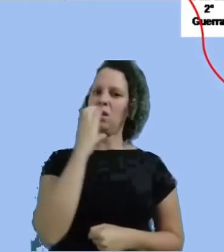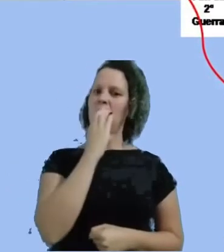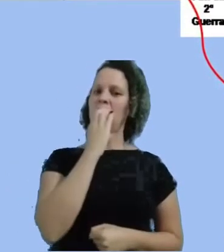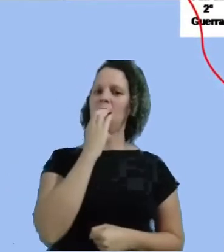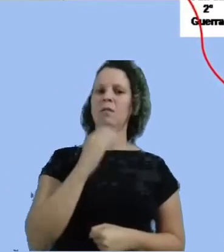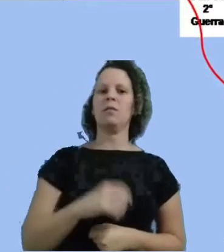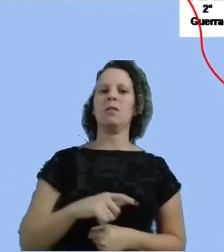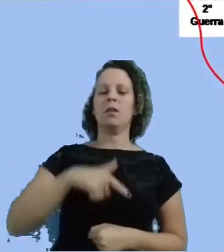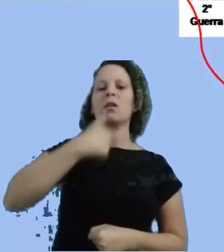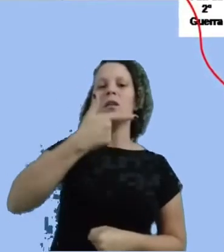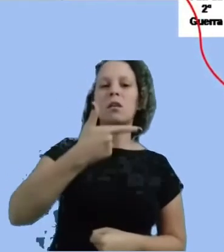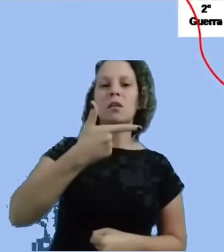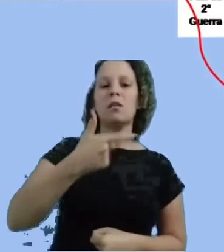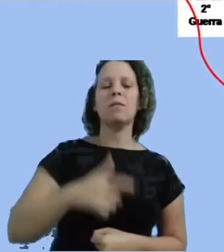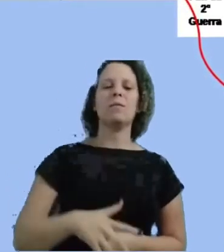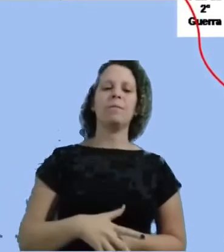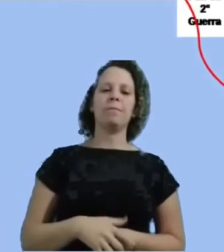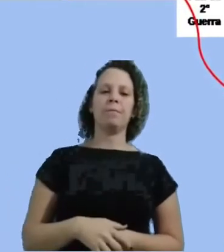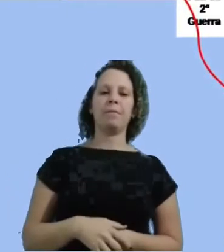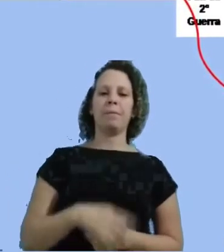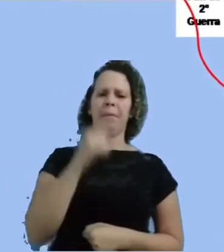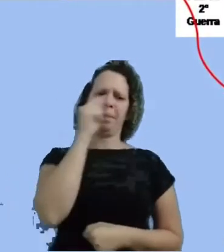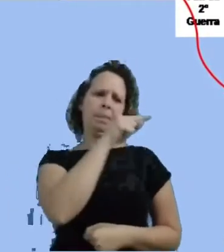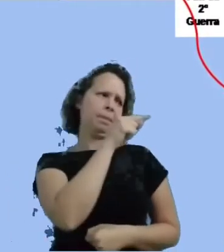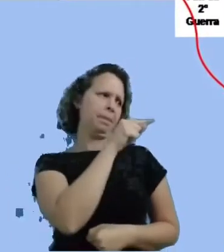Dom Pedro II,